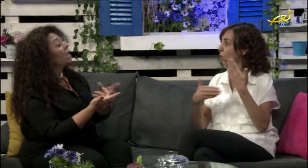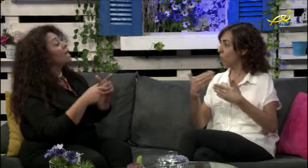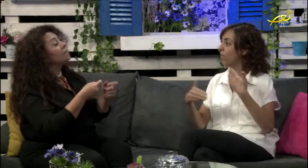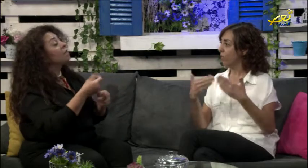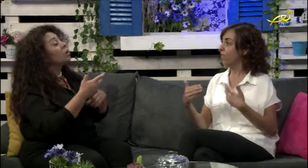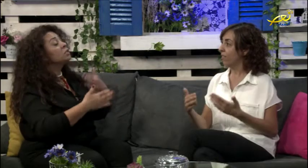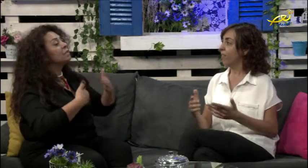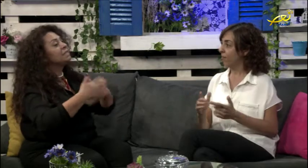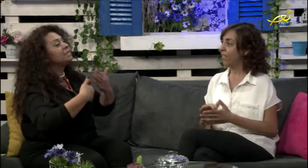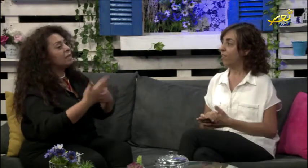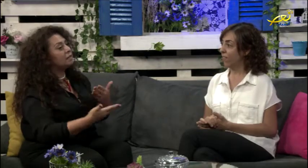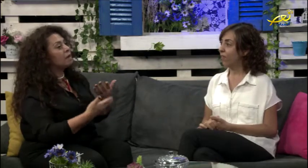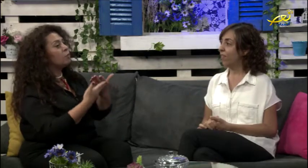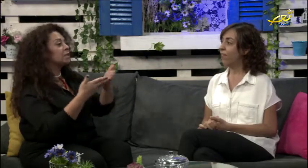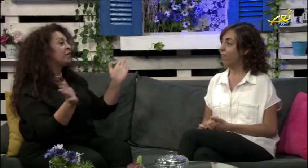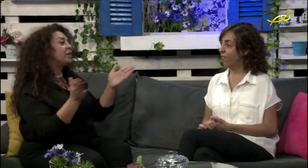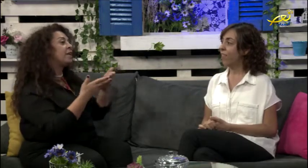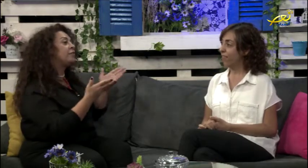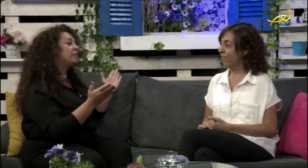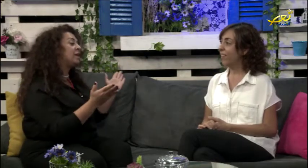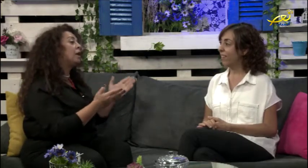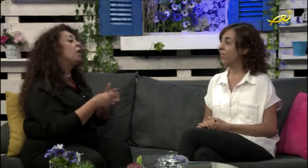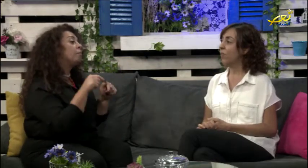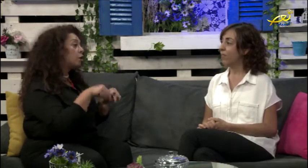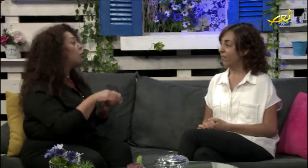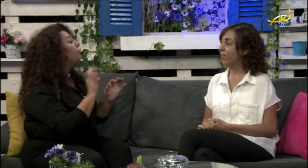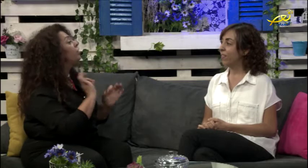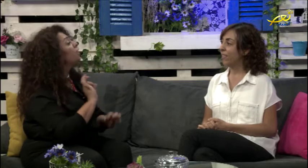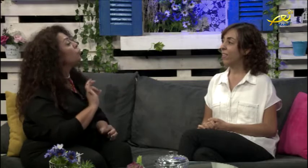هلأ التواصل كتير تقدم وصار فيها الانفتاح، من هون في ضرورة